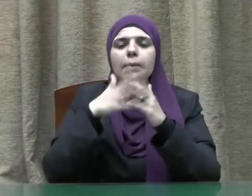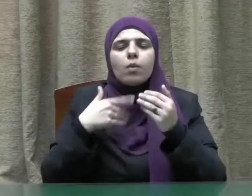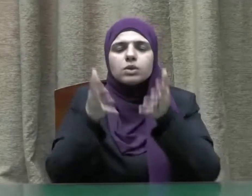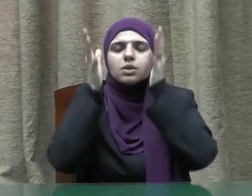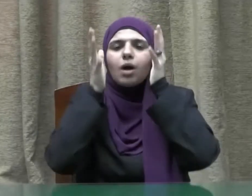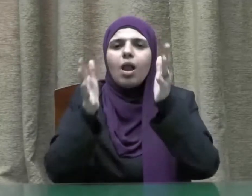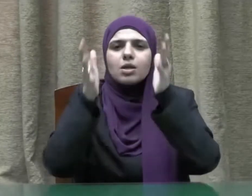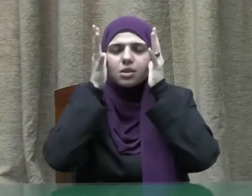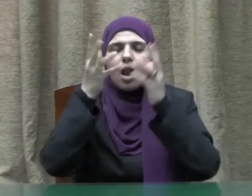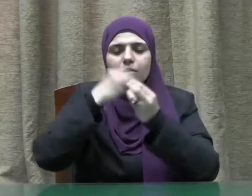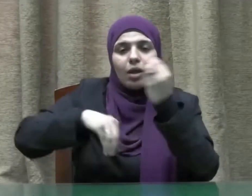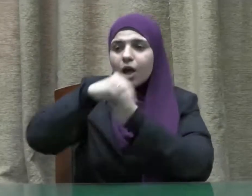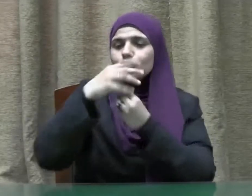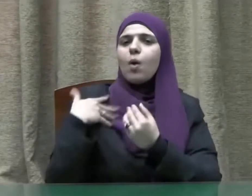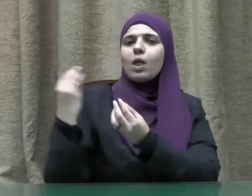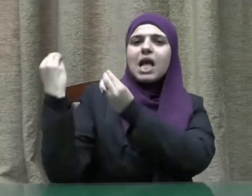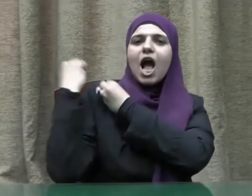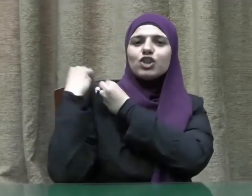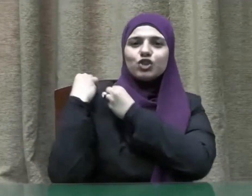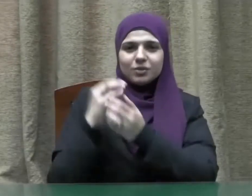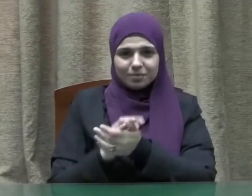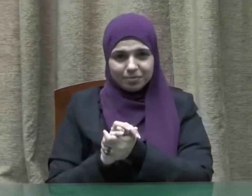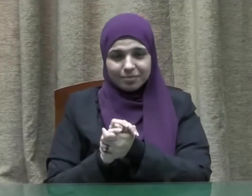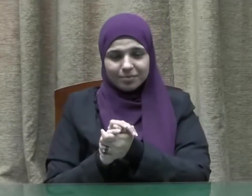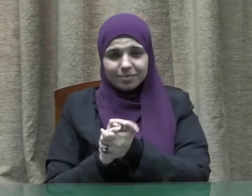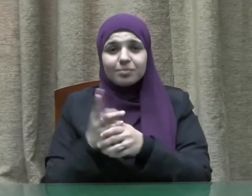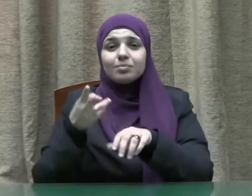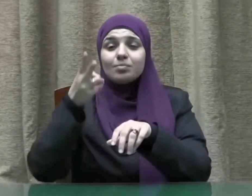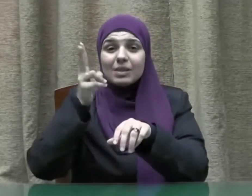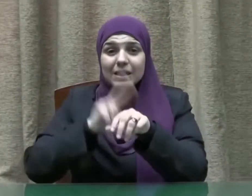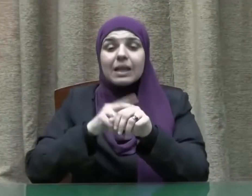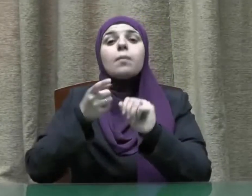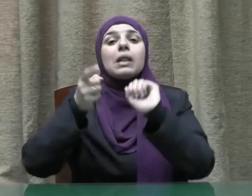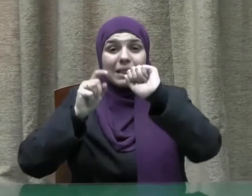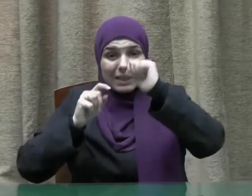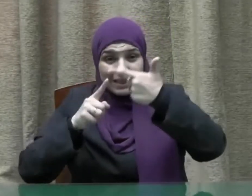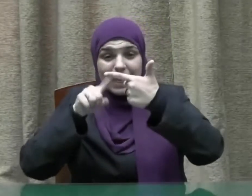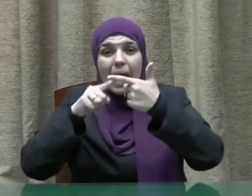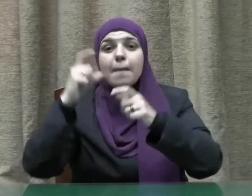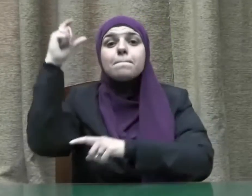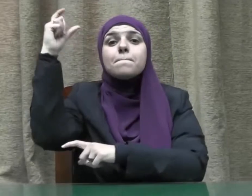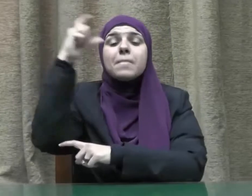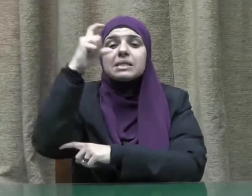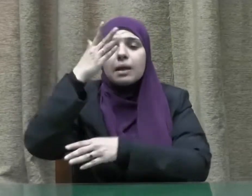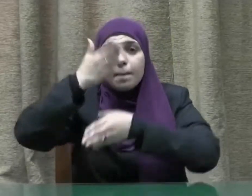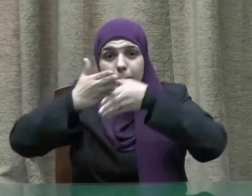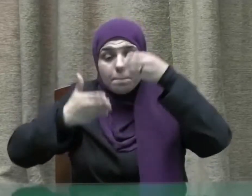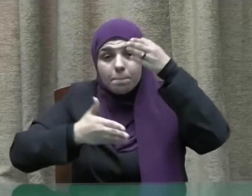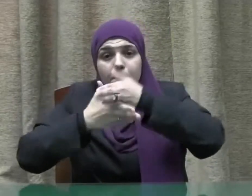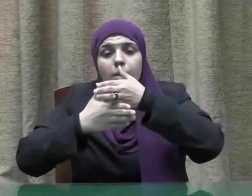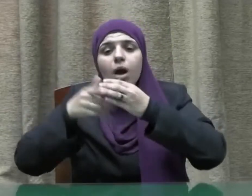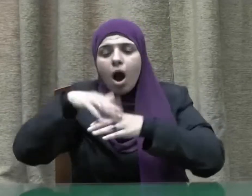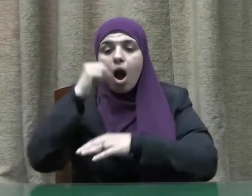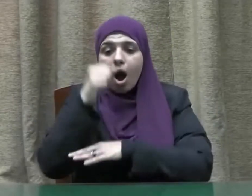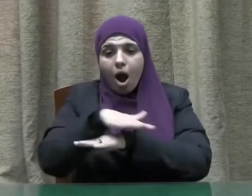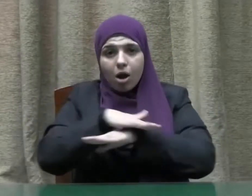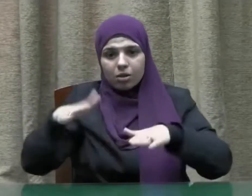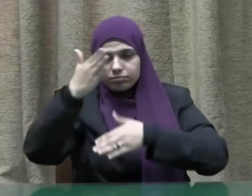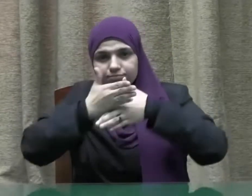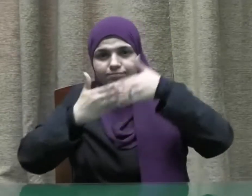الصلاة وثوابها كما أنه ثاني مسجد بني على الأرض